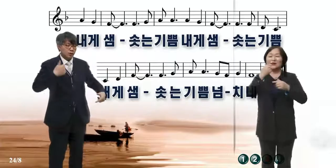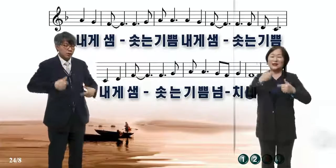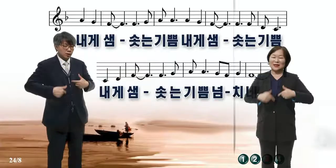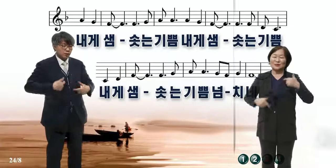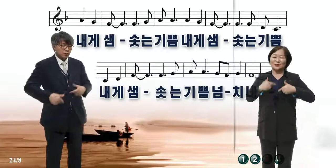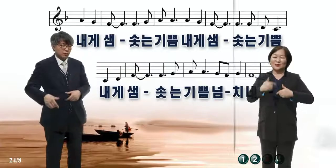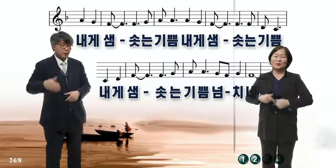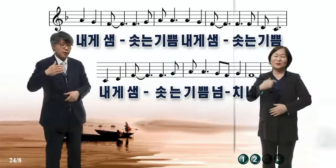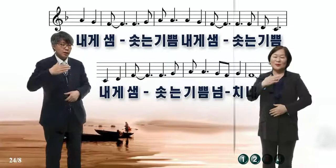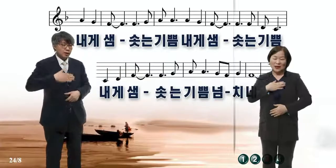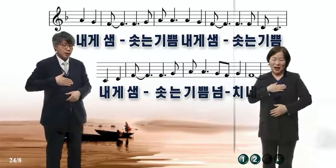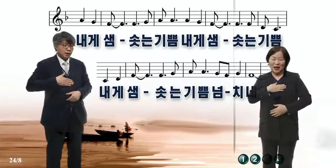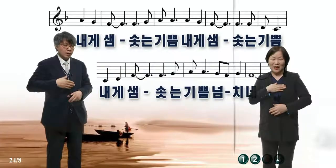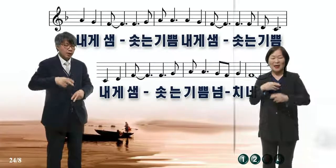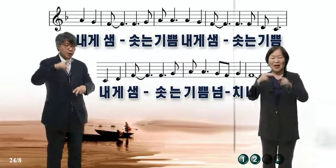샘솟는 기쁨 내게